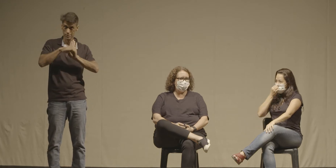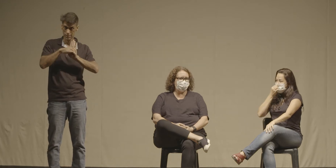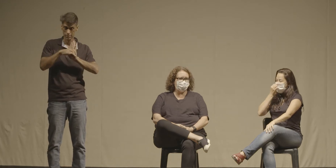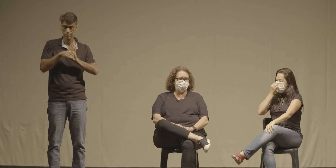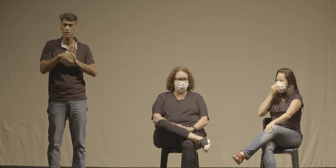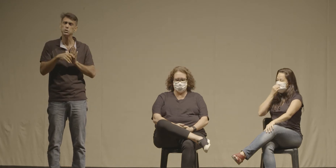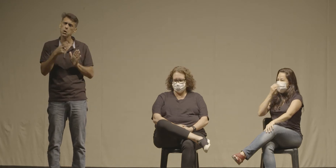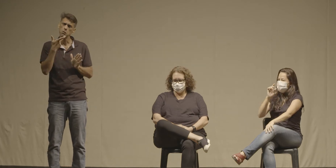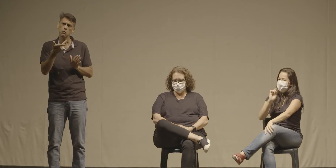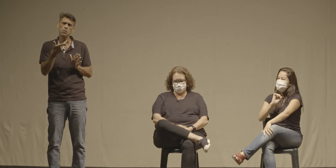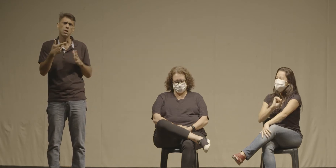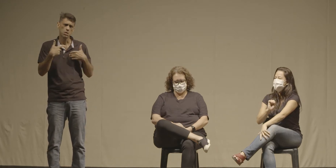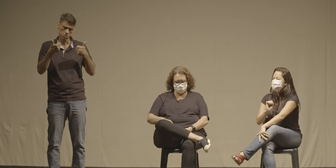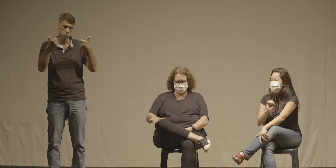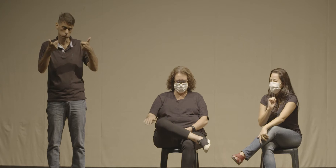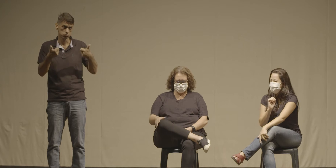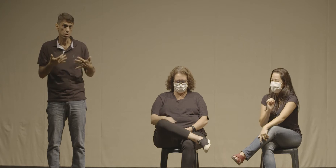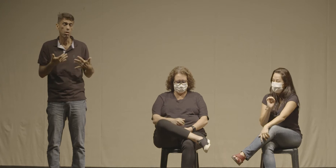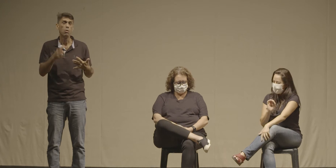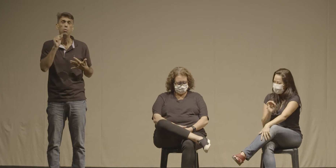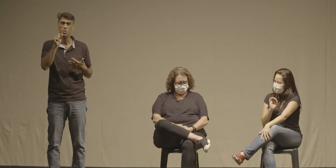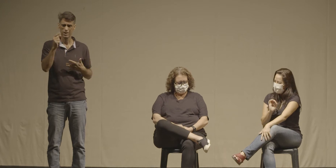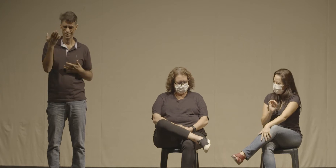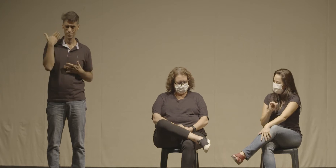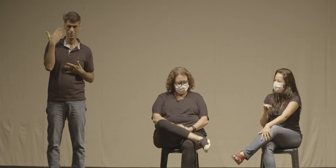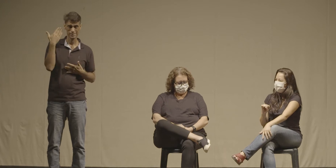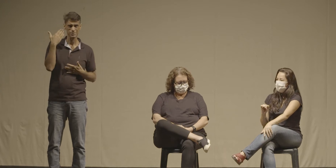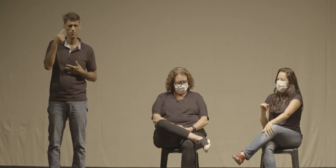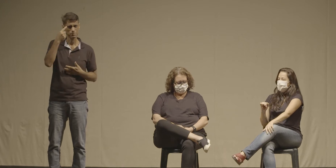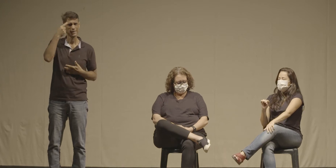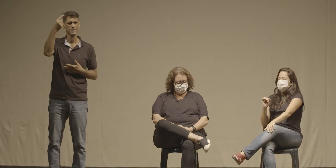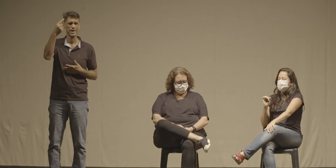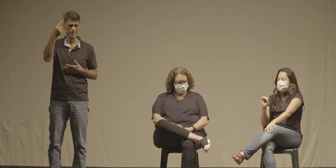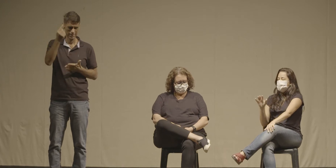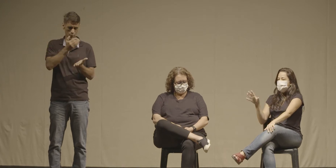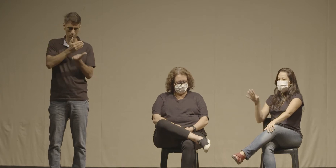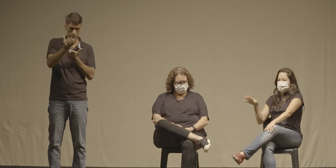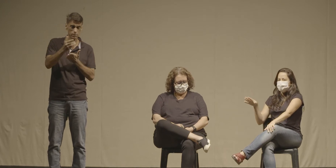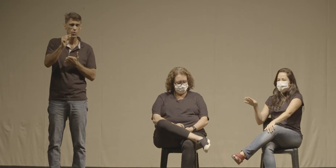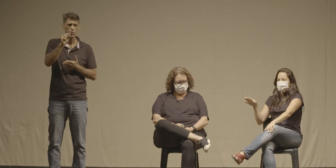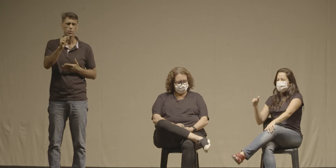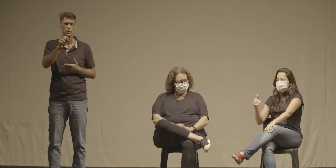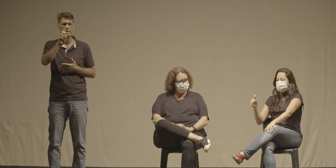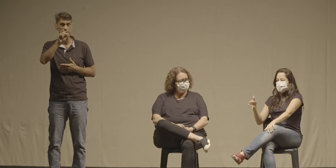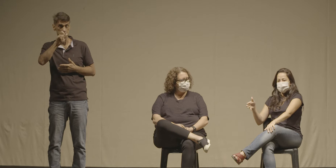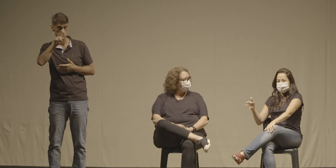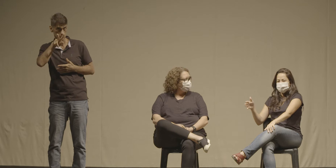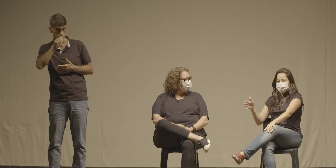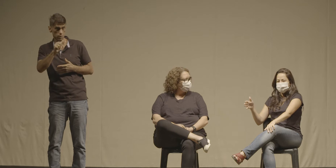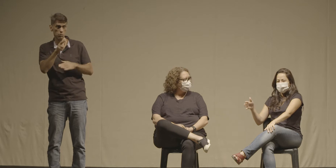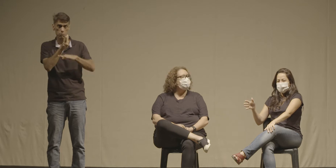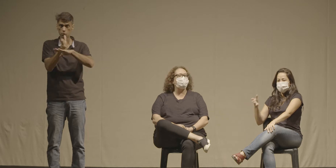Porque, assim, eu vou confessar que o que acontece? Inicialmente, a nossa ideia era eu falei, Silvia, vamos